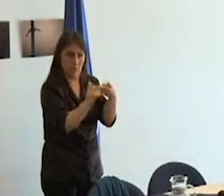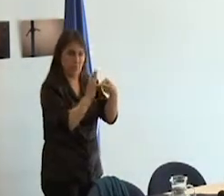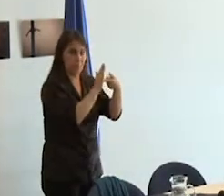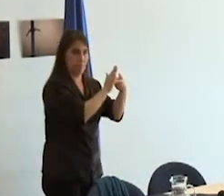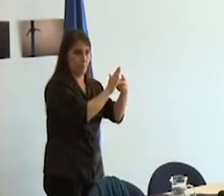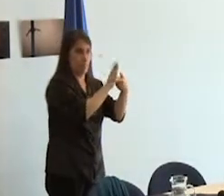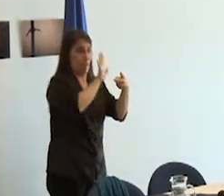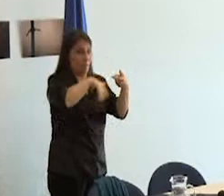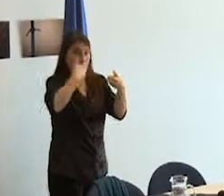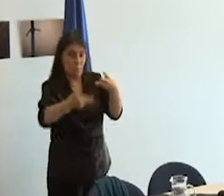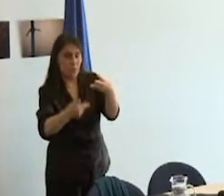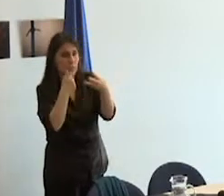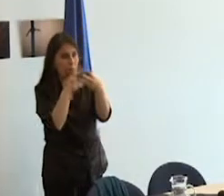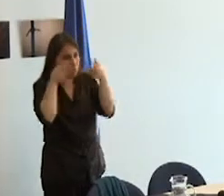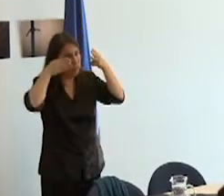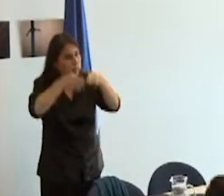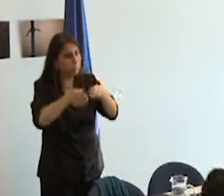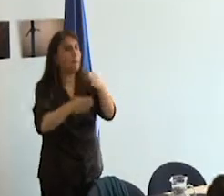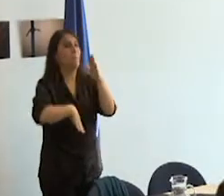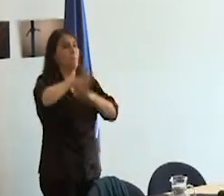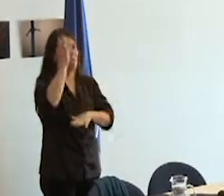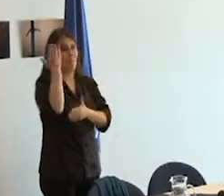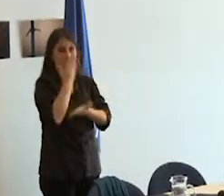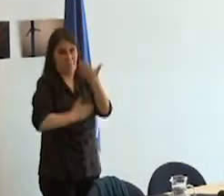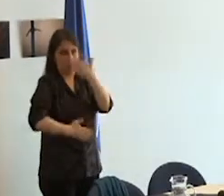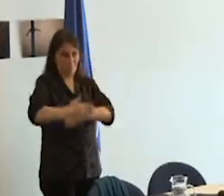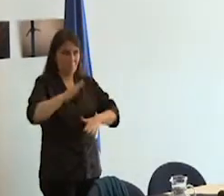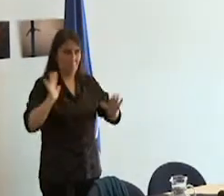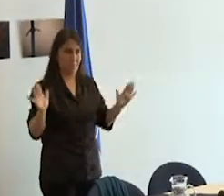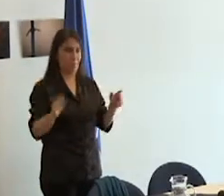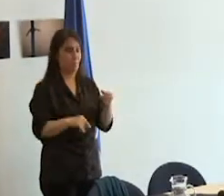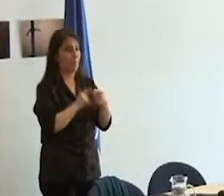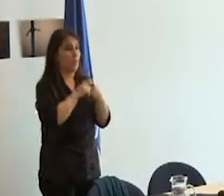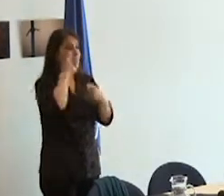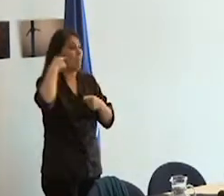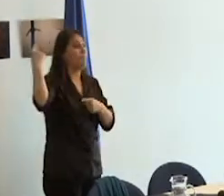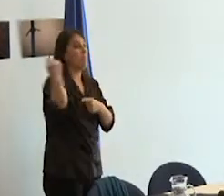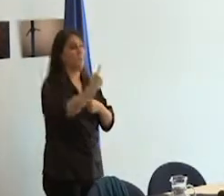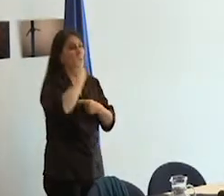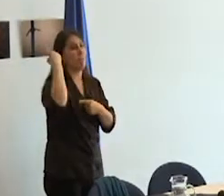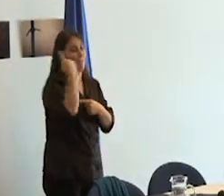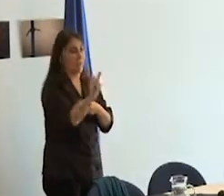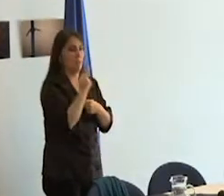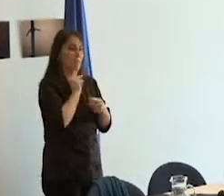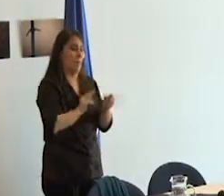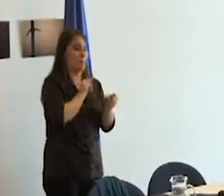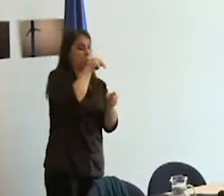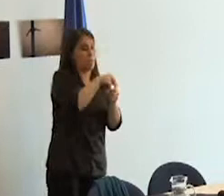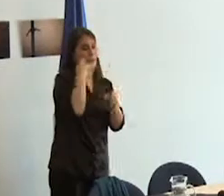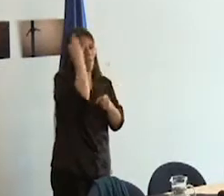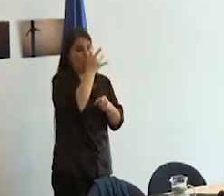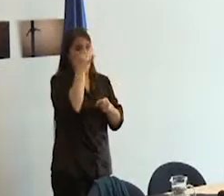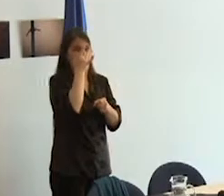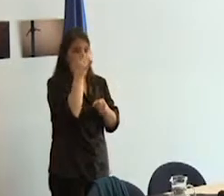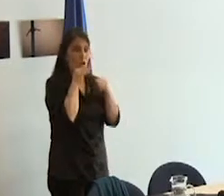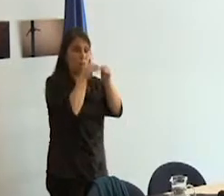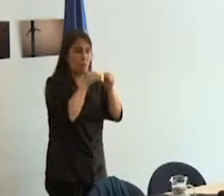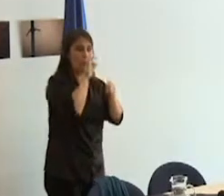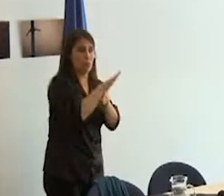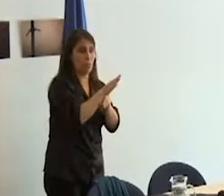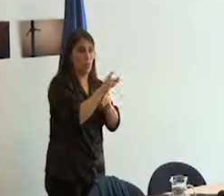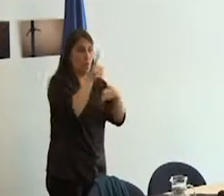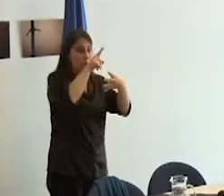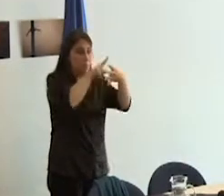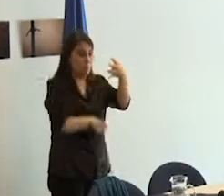atención en la discapacidad. A muy grosso modo, el desarrollo educativo tanto de indígenas como de negros ha pasado por